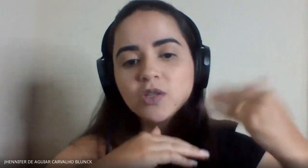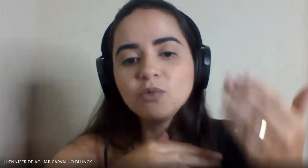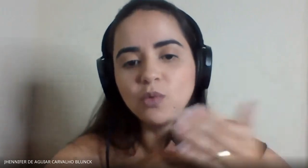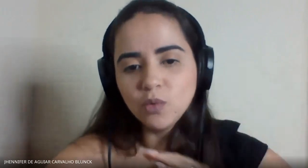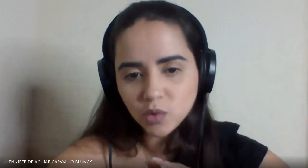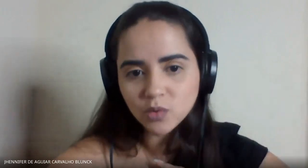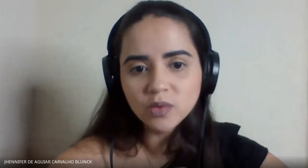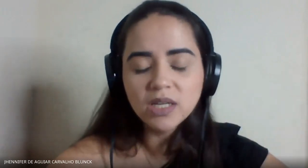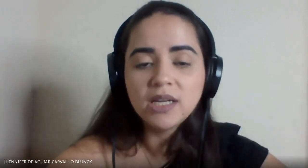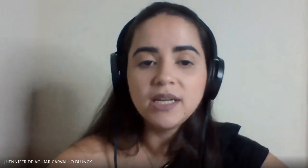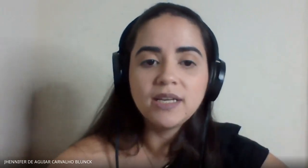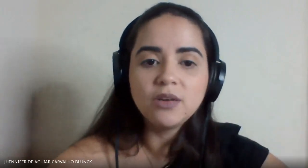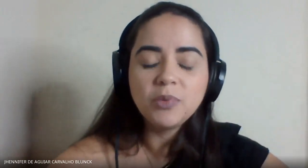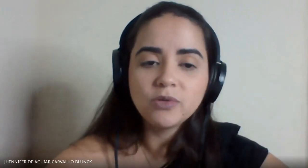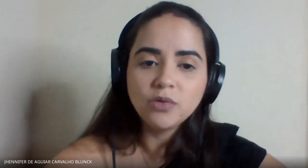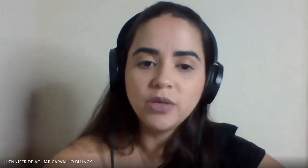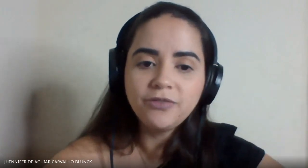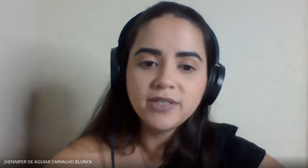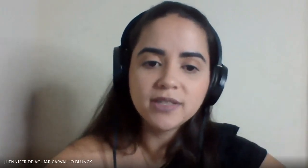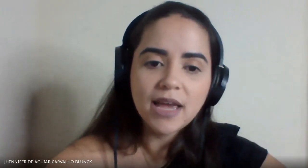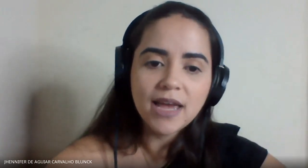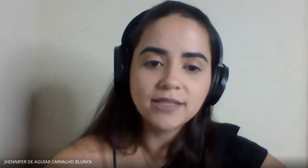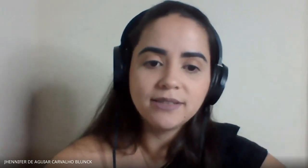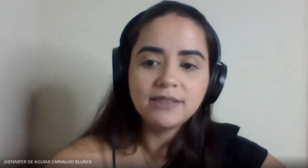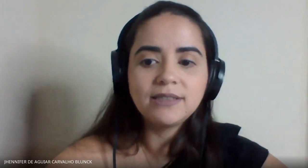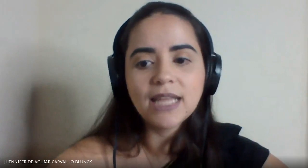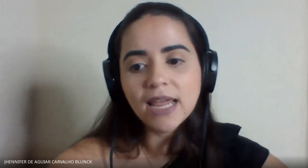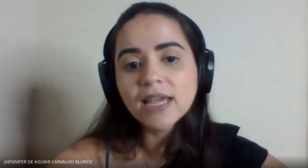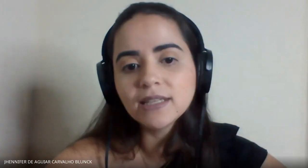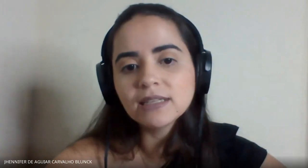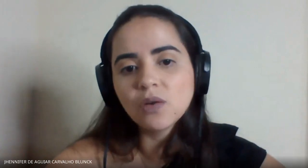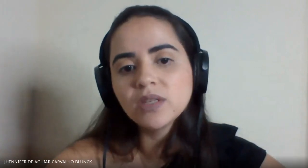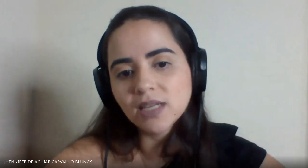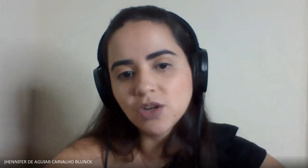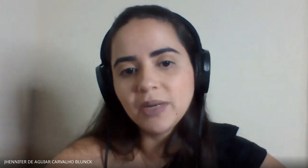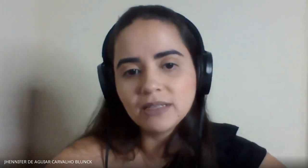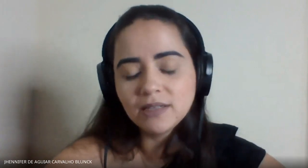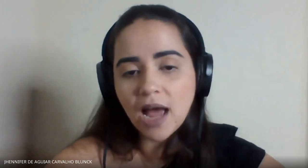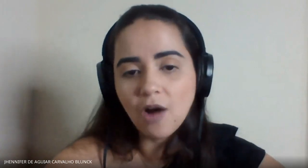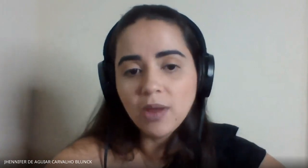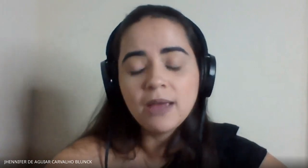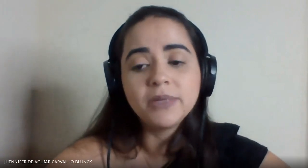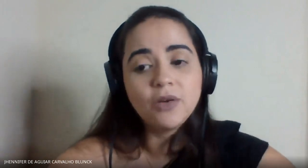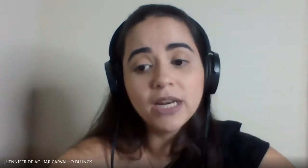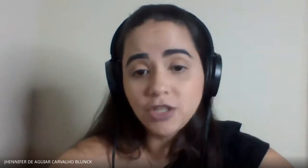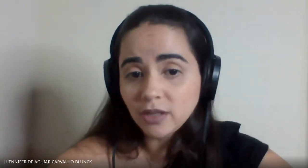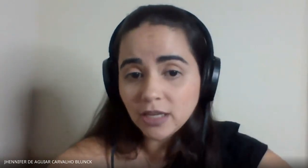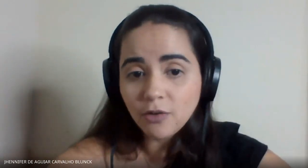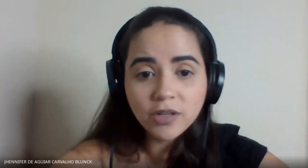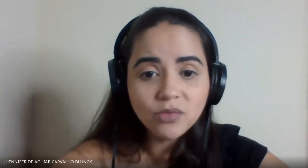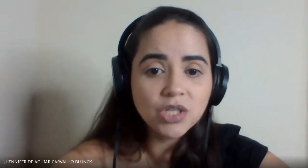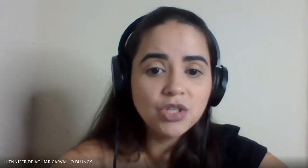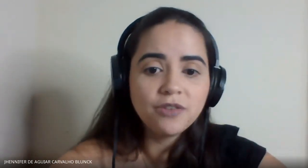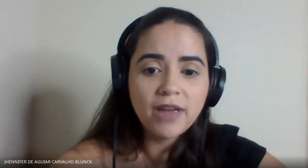o próximo curso que o pessoal do IFES tem a intenção que seja presencial. Mas eu acredito